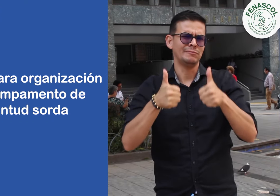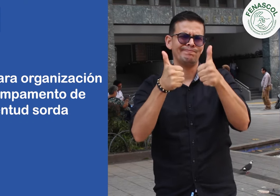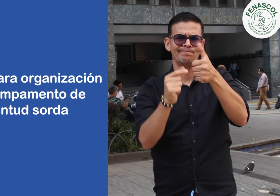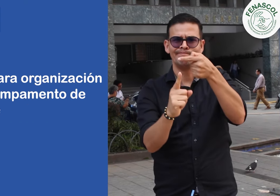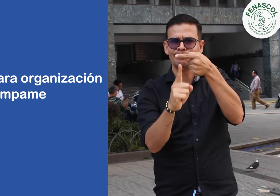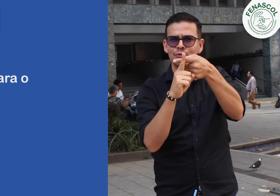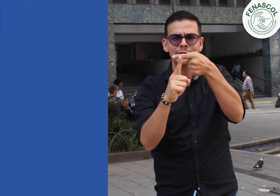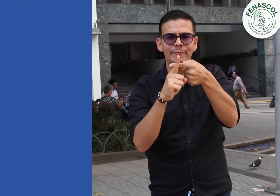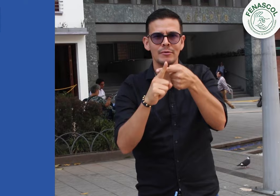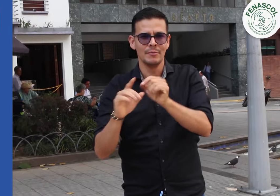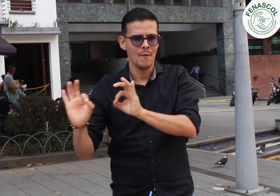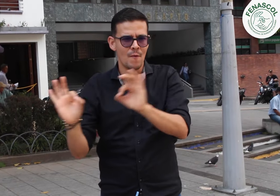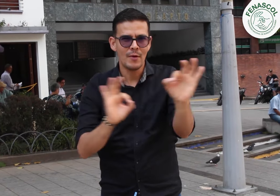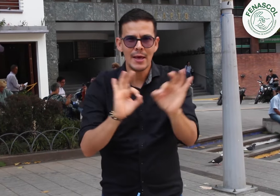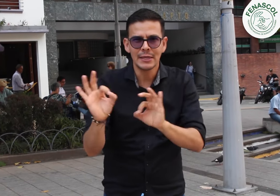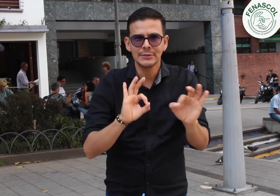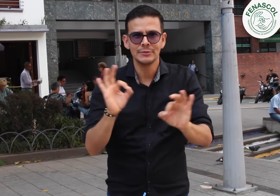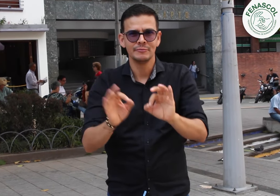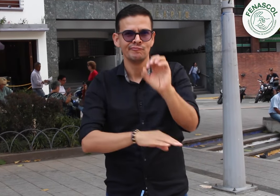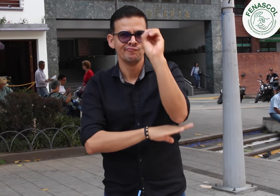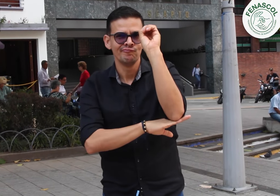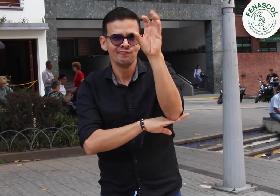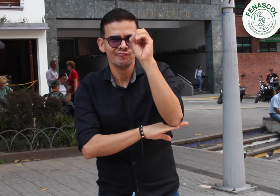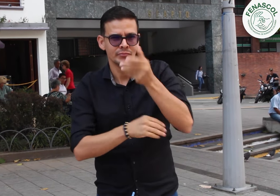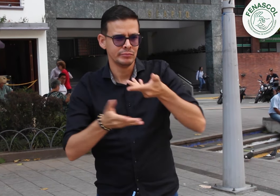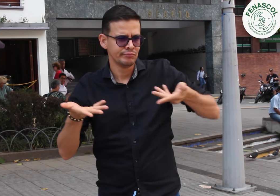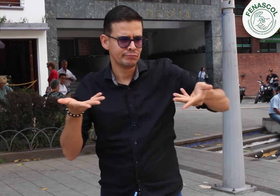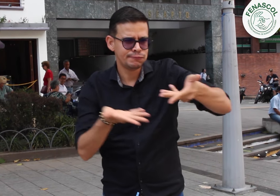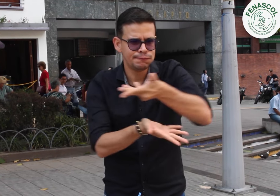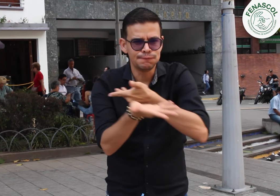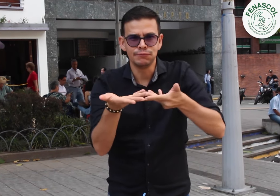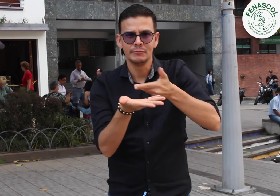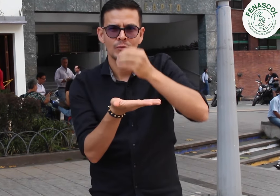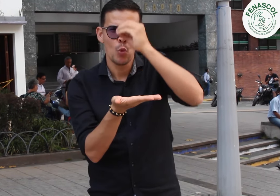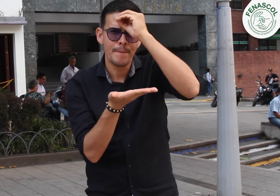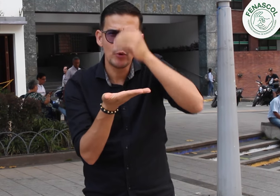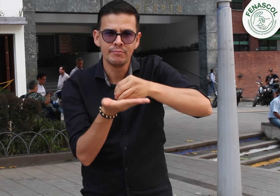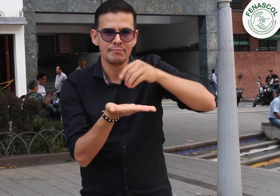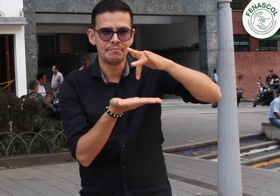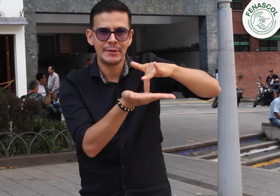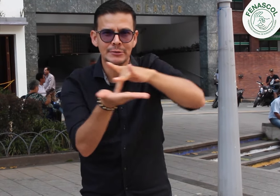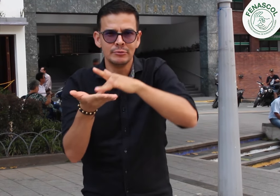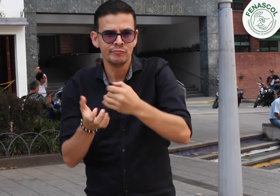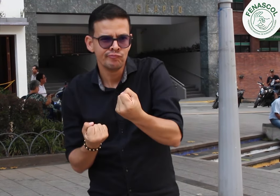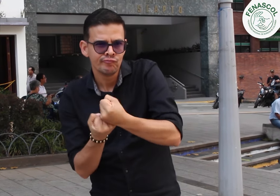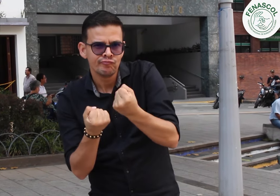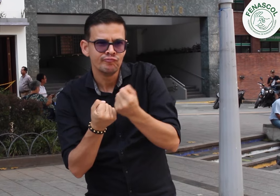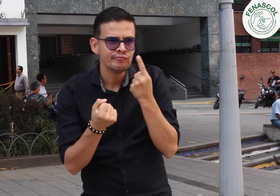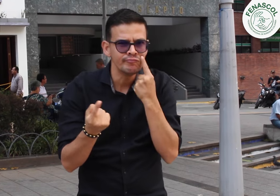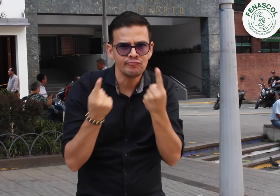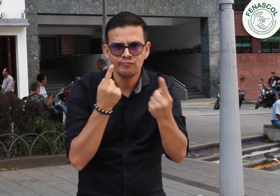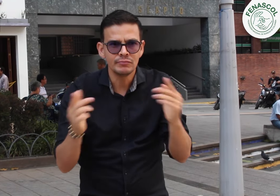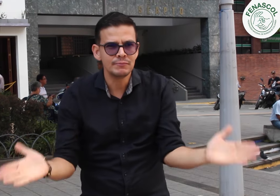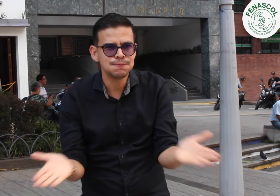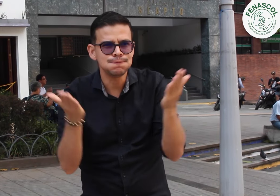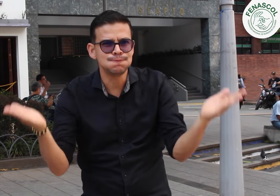apoyo a la organización del mismo fue bastante positivo se organizaron charlas de retroalimentación con opiniones